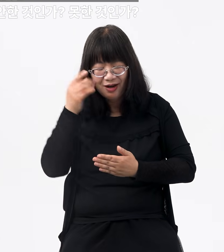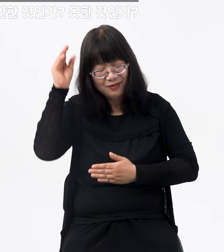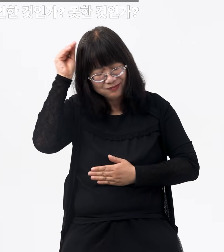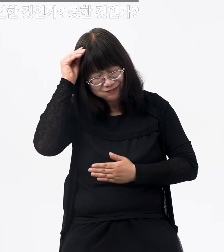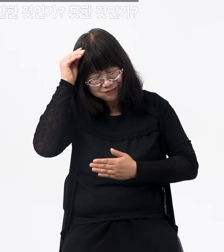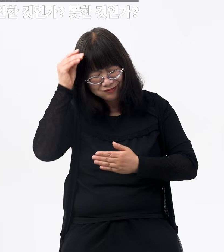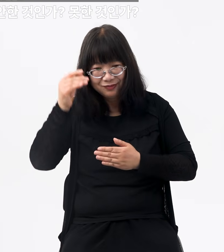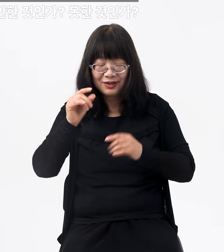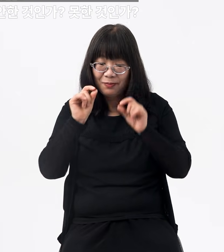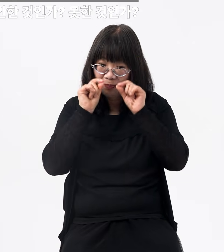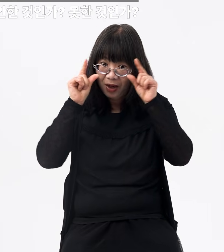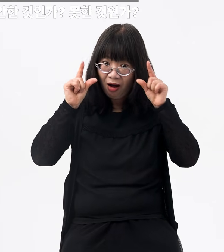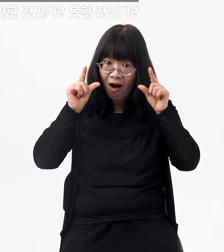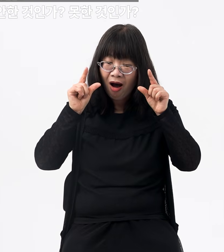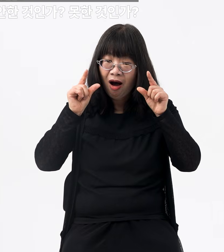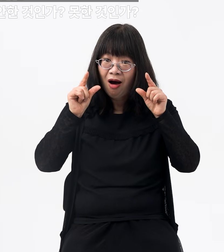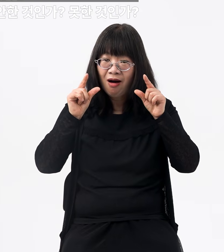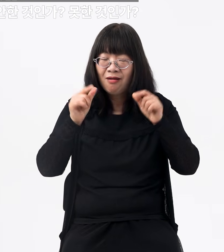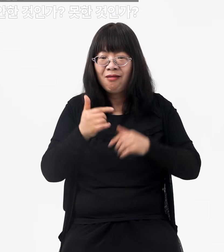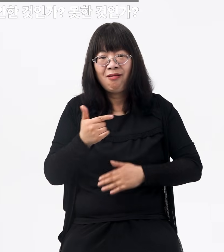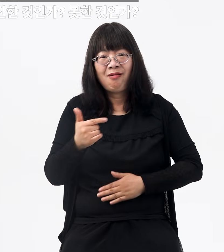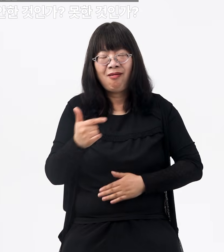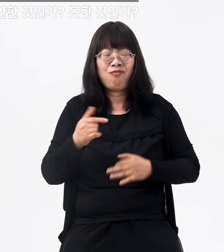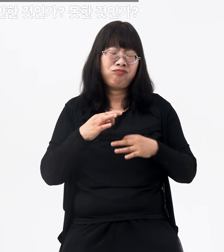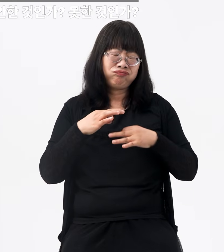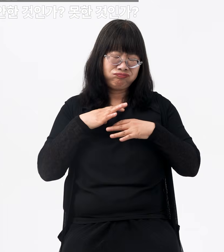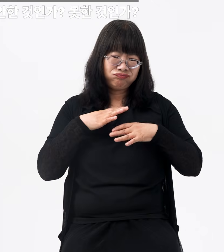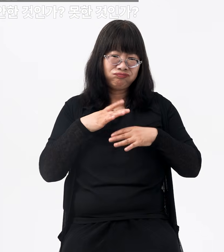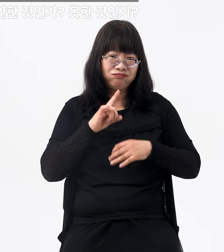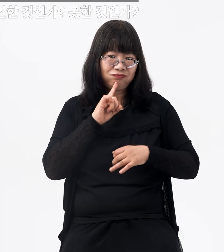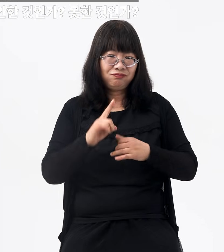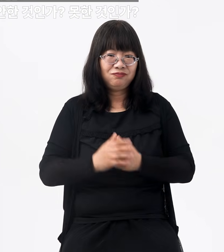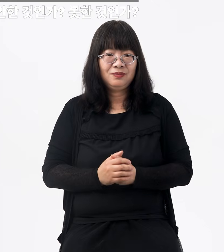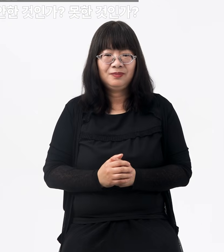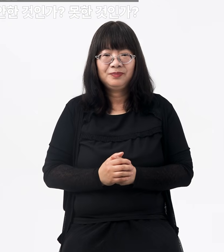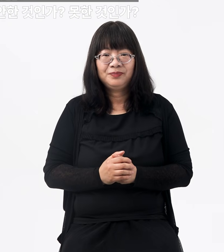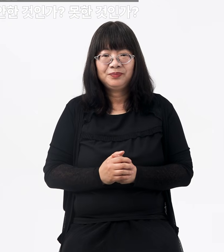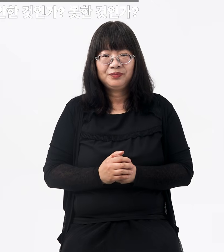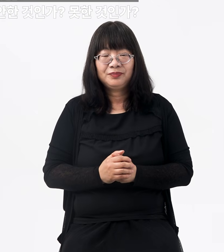무지를 열어주는데 너무너무 놀랐다는 거죠.